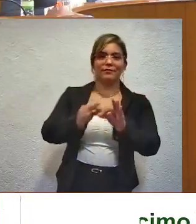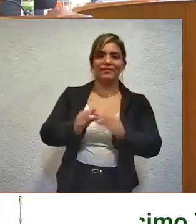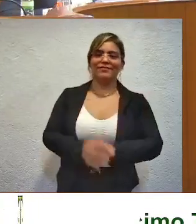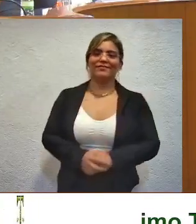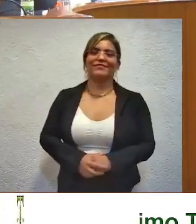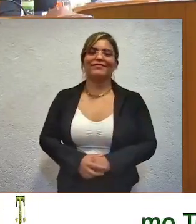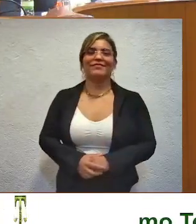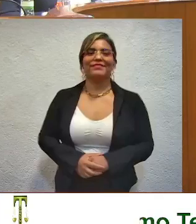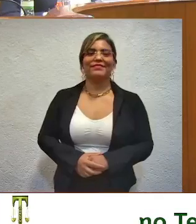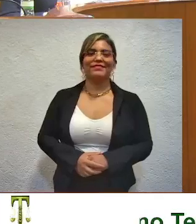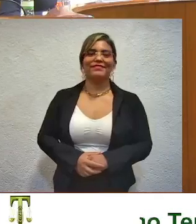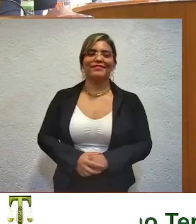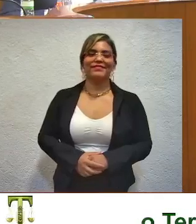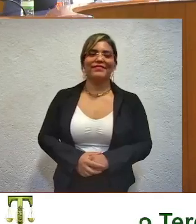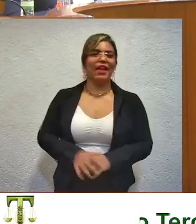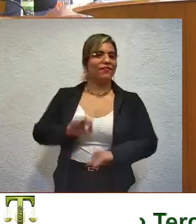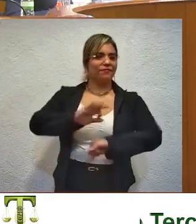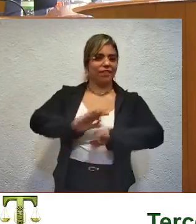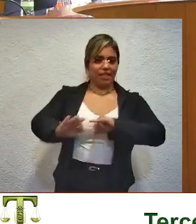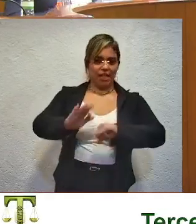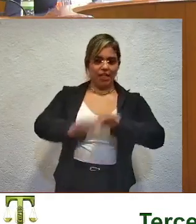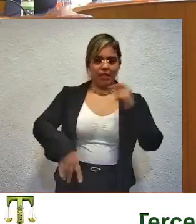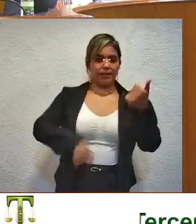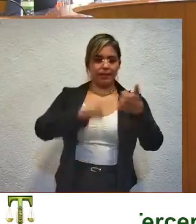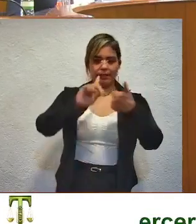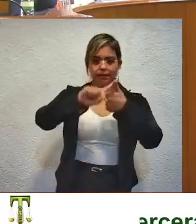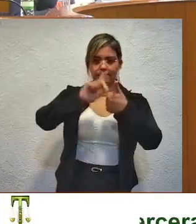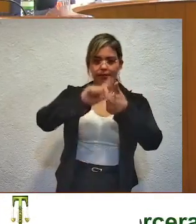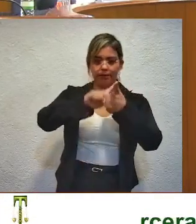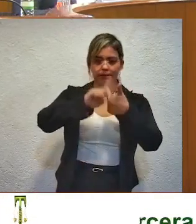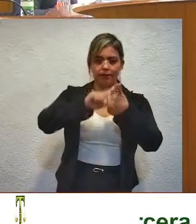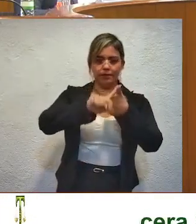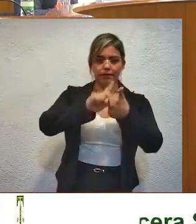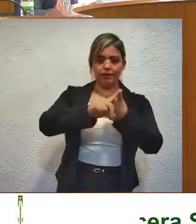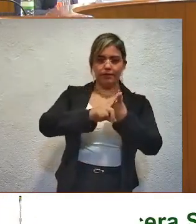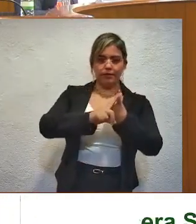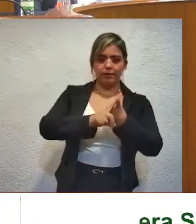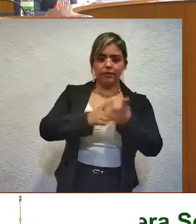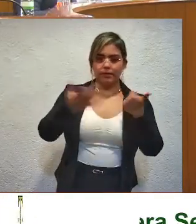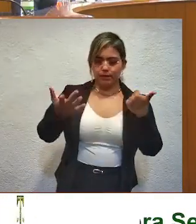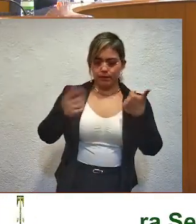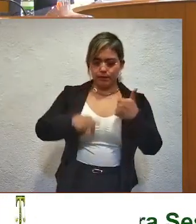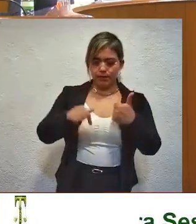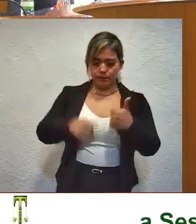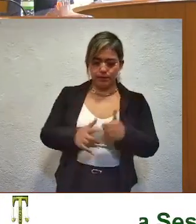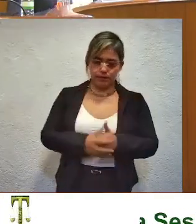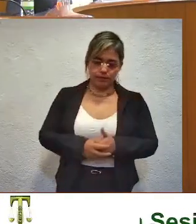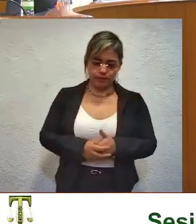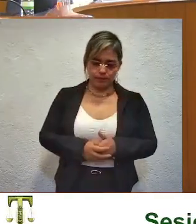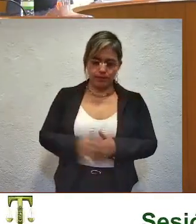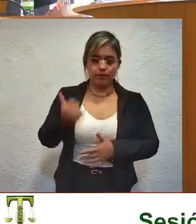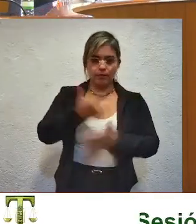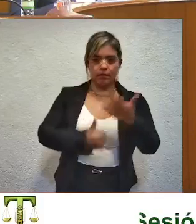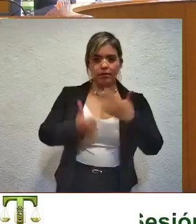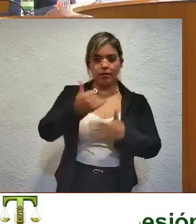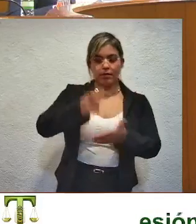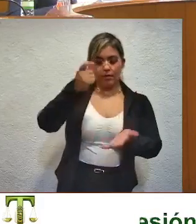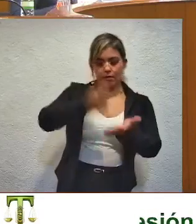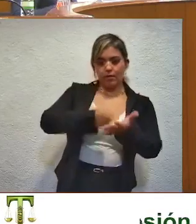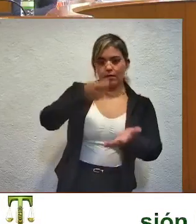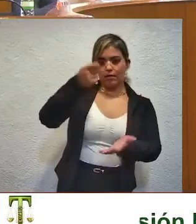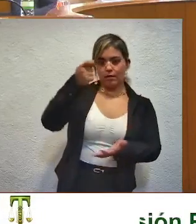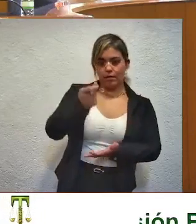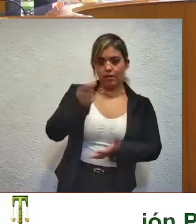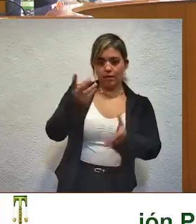corresponde. El último asunto listado para analizar y resolver en la presente sesión se trata del proyecto sentencia relativo